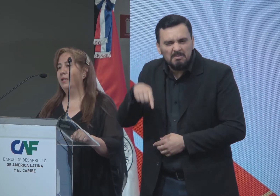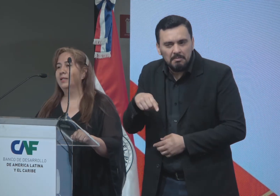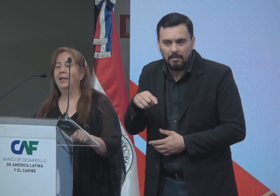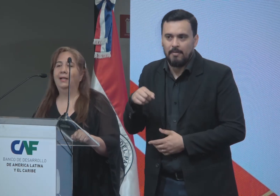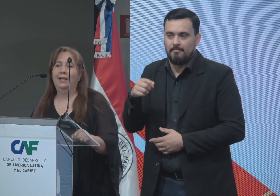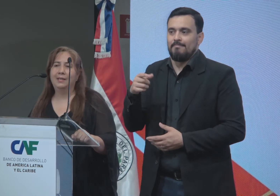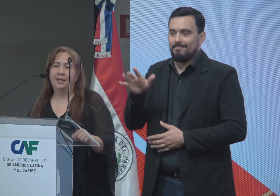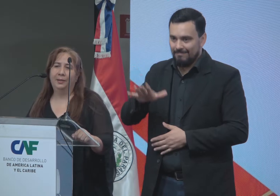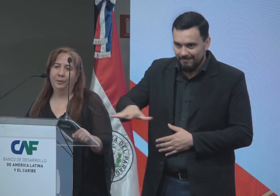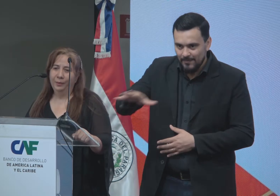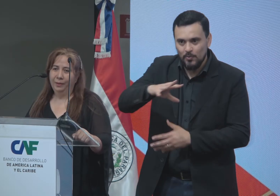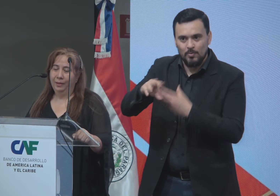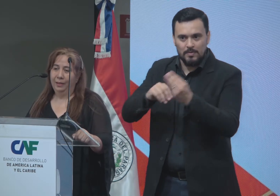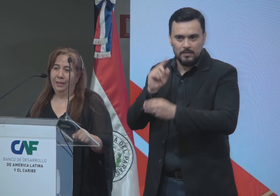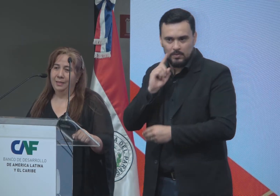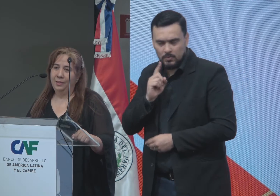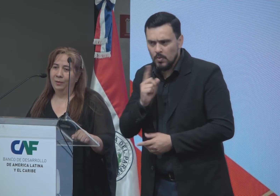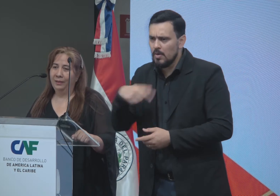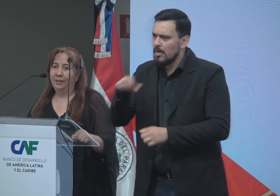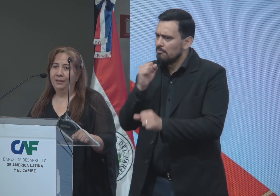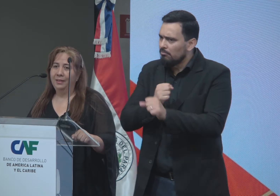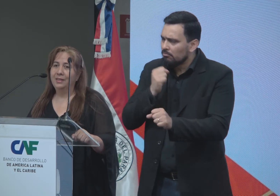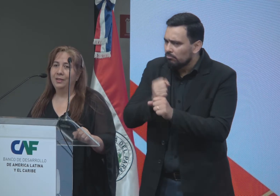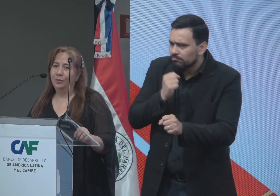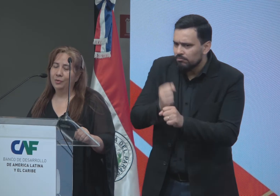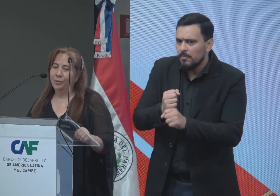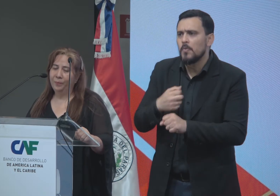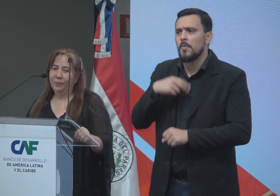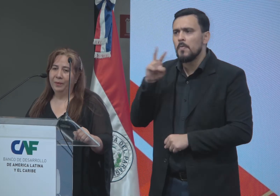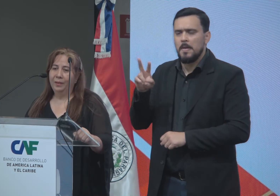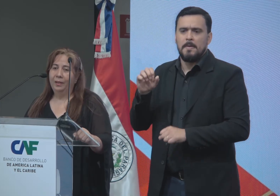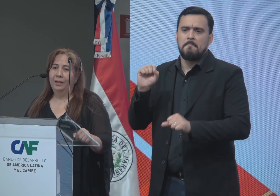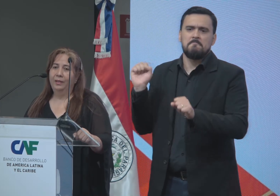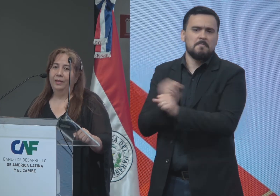que han realizado ha sido bastante exitoso,